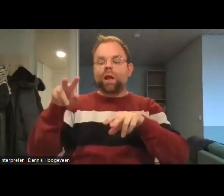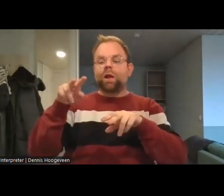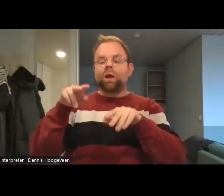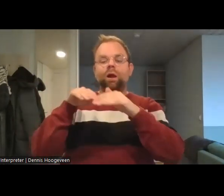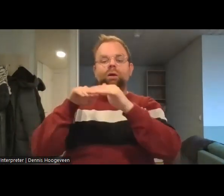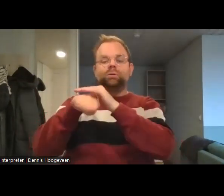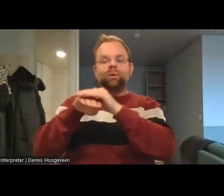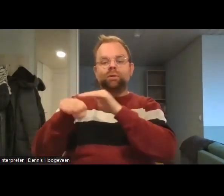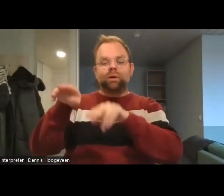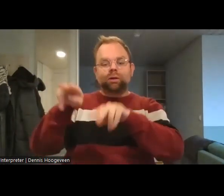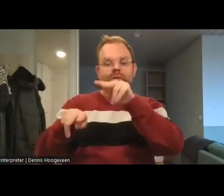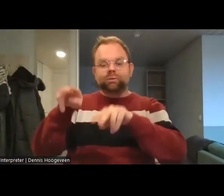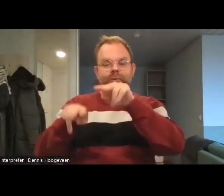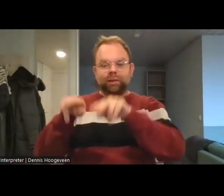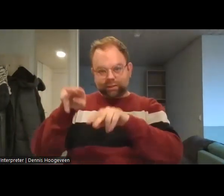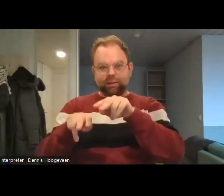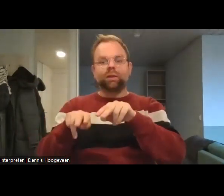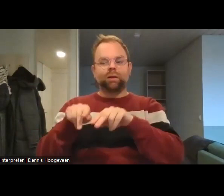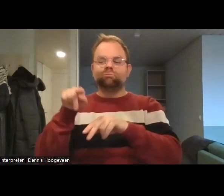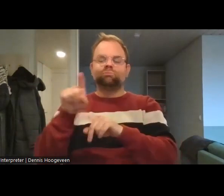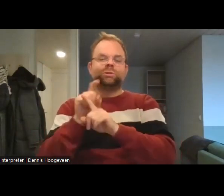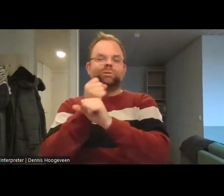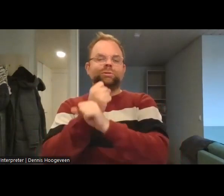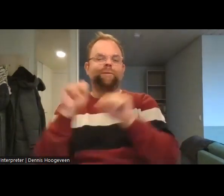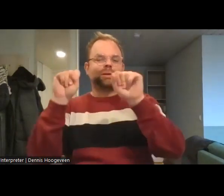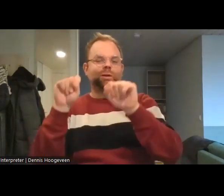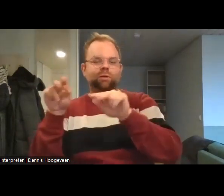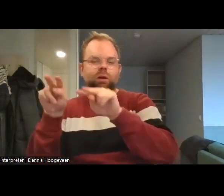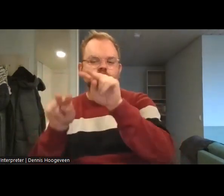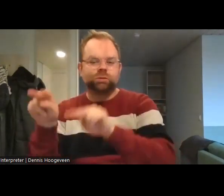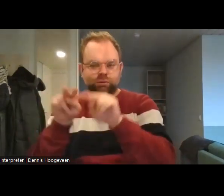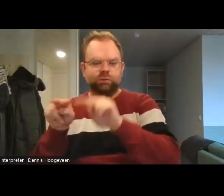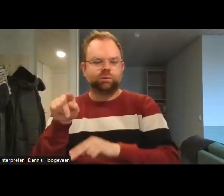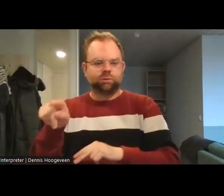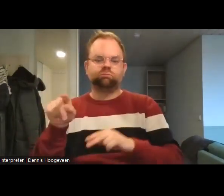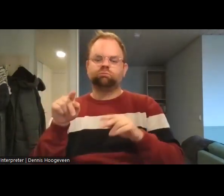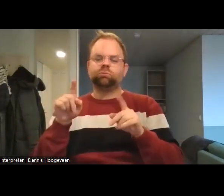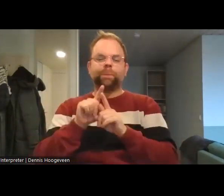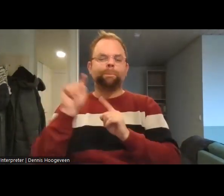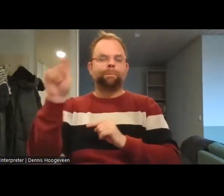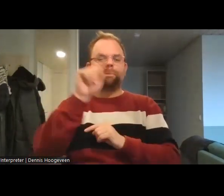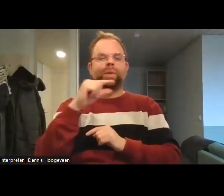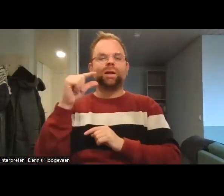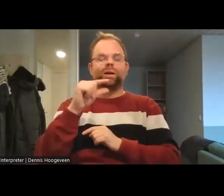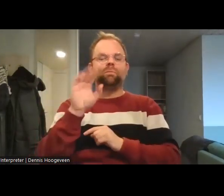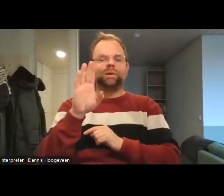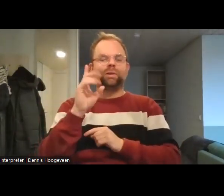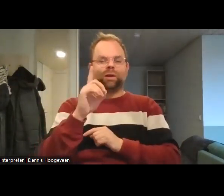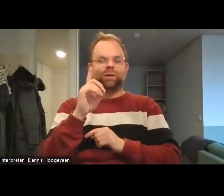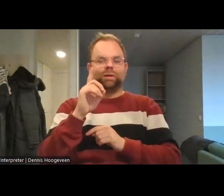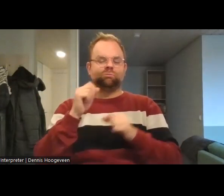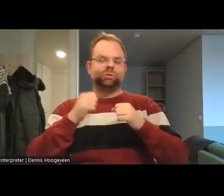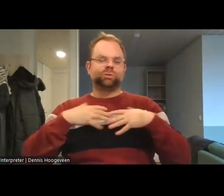ce qui est très courant en reconnaissant les combles dans le programme qui devront